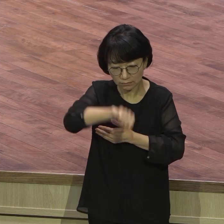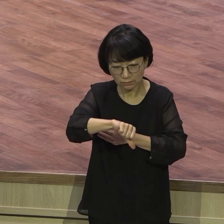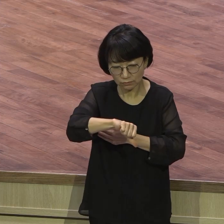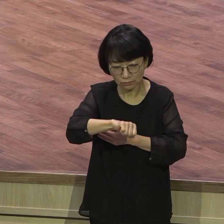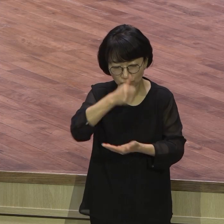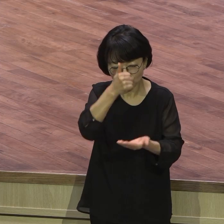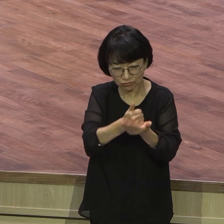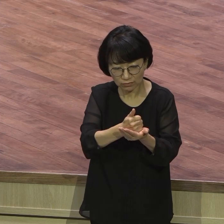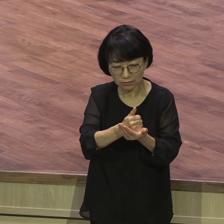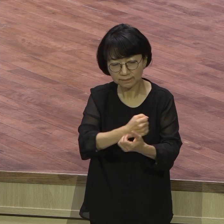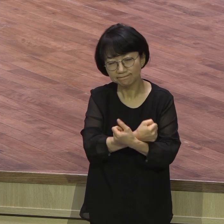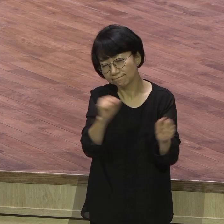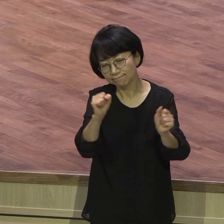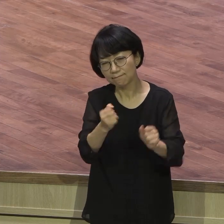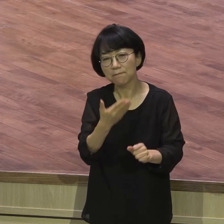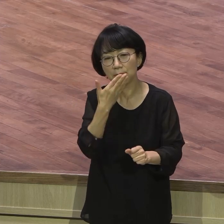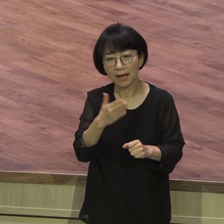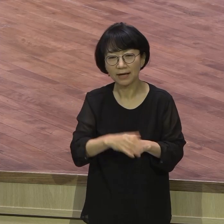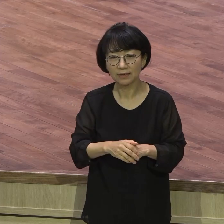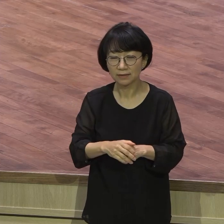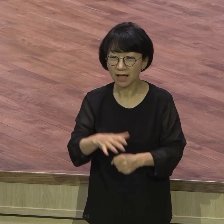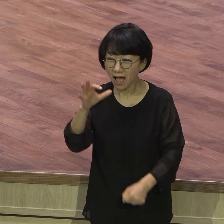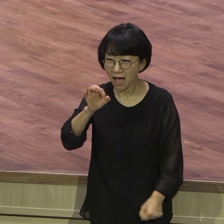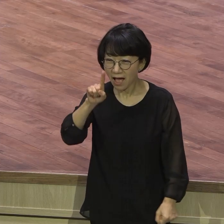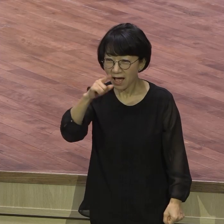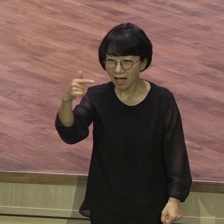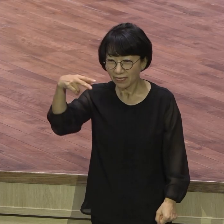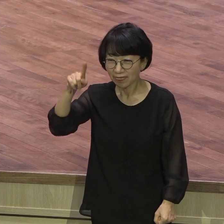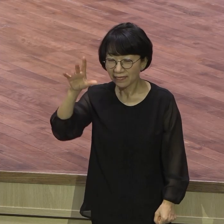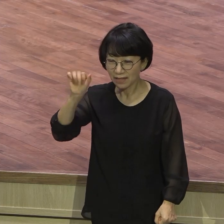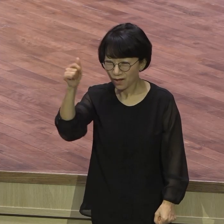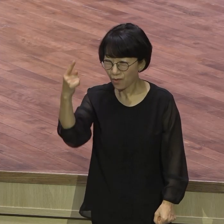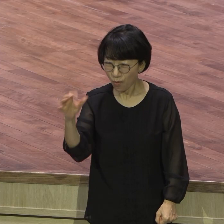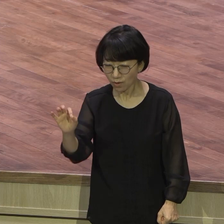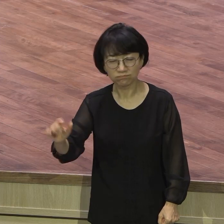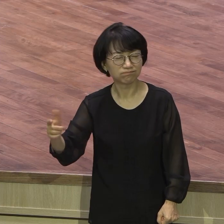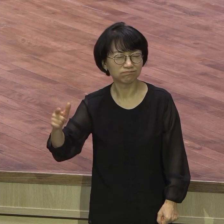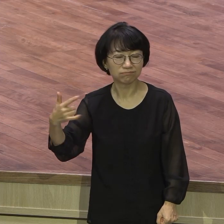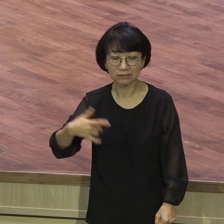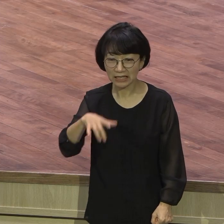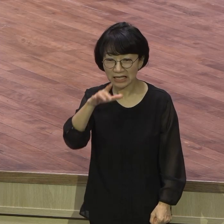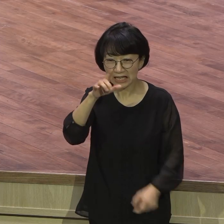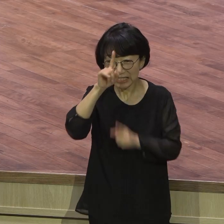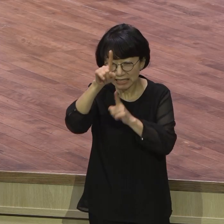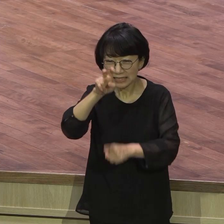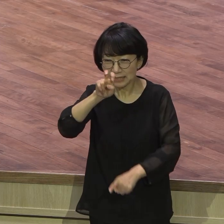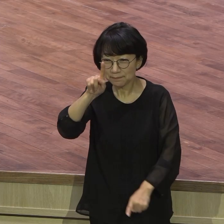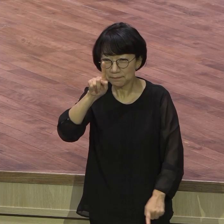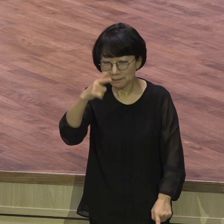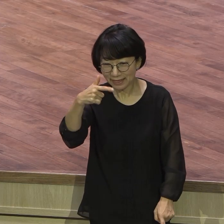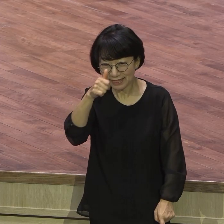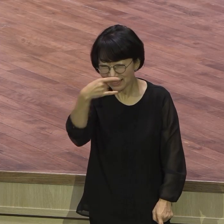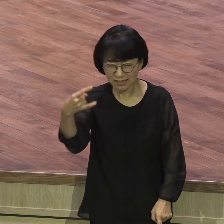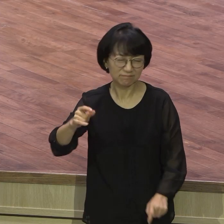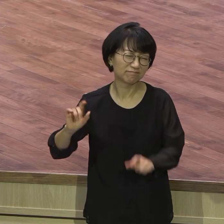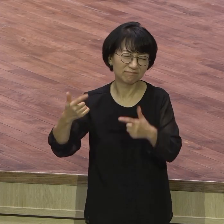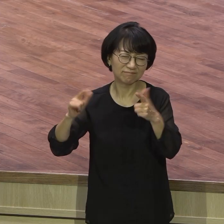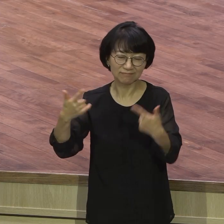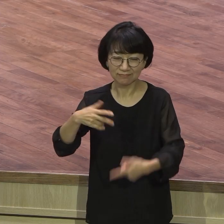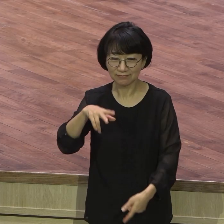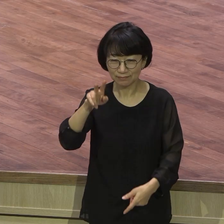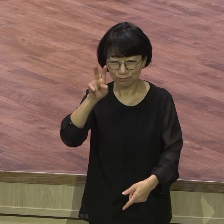예수 거시토의 피 안성홍도 아니고 이만히도 아니고 문섭명도 아니고 예수 거시토의